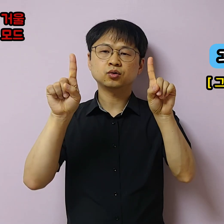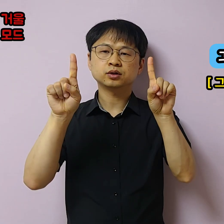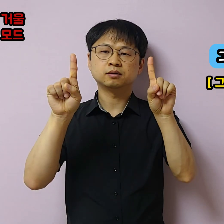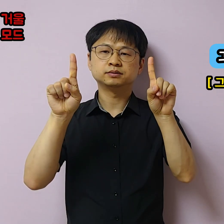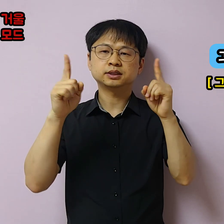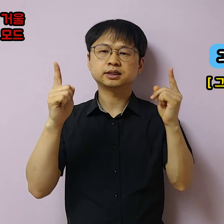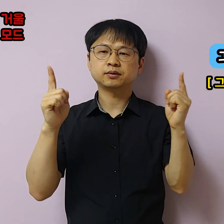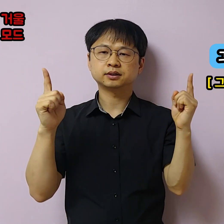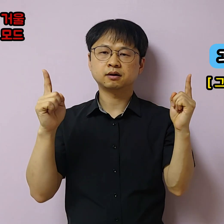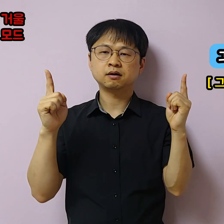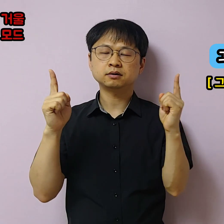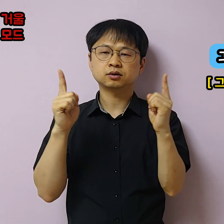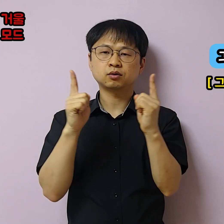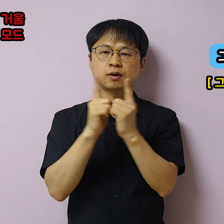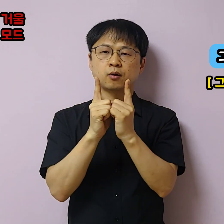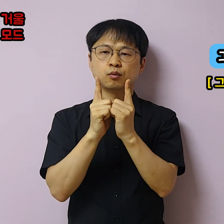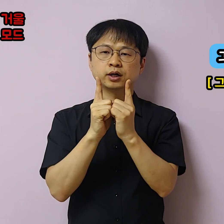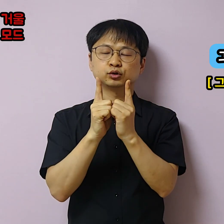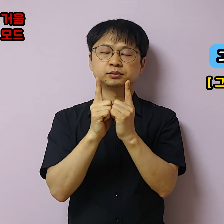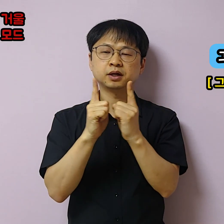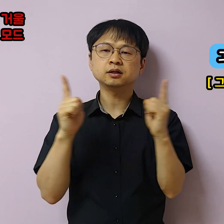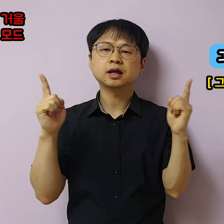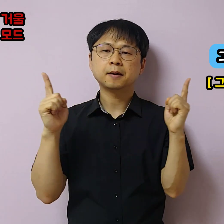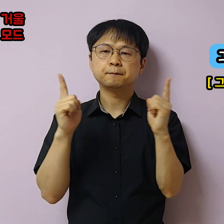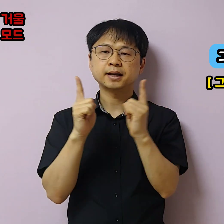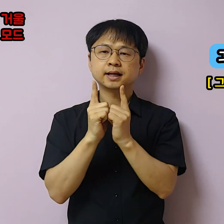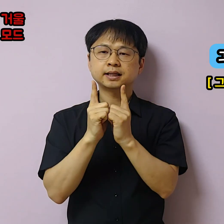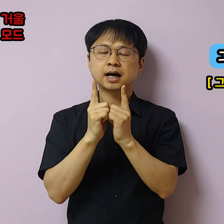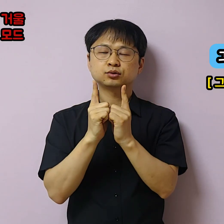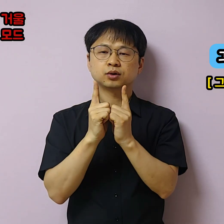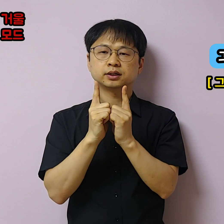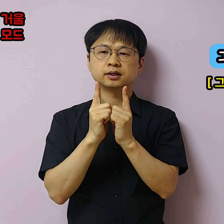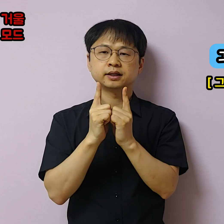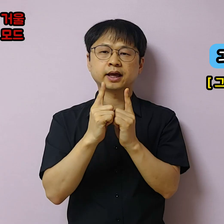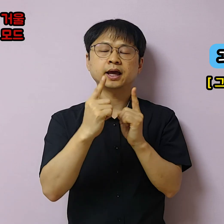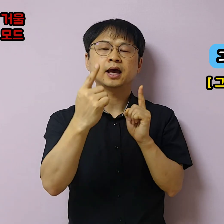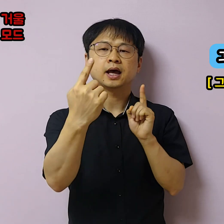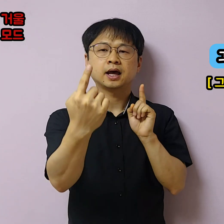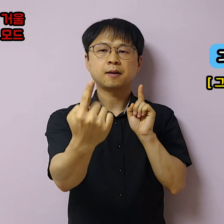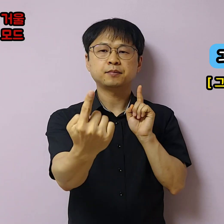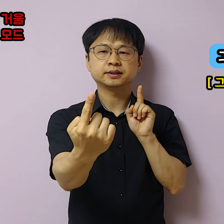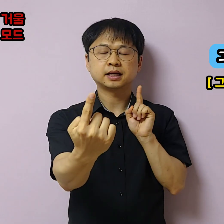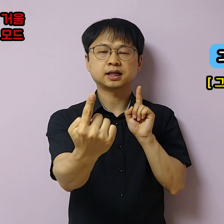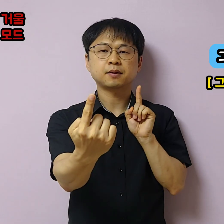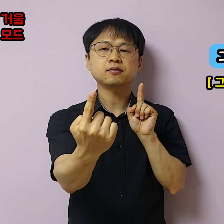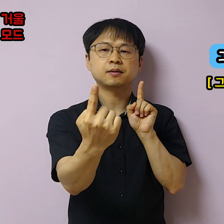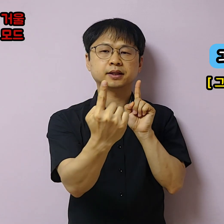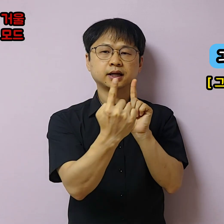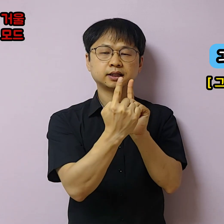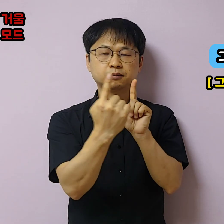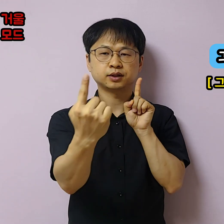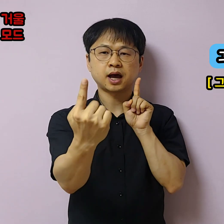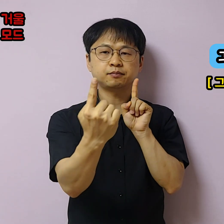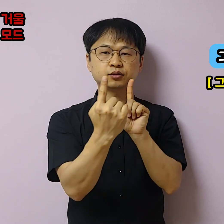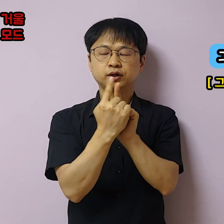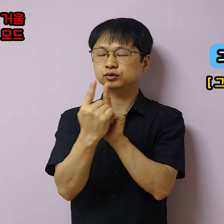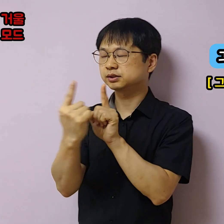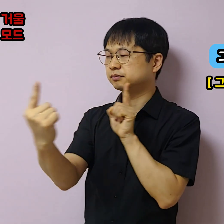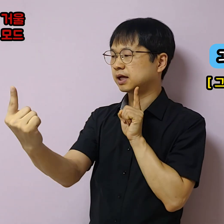양손 검지를 세워서 서로 모아주시면 만나다 수어가 되는데 앞의 상대방과 만나기 때문에 앞뒤로